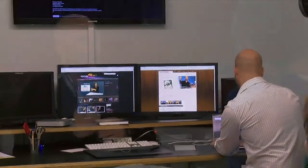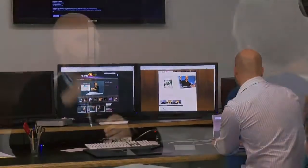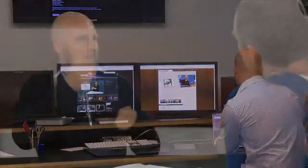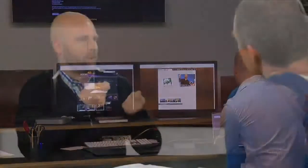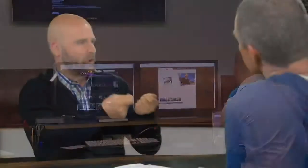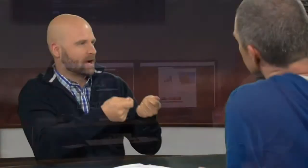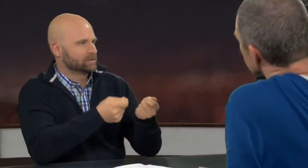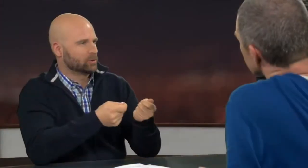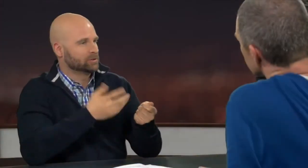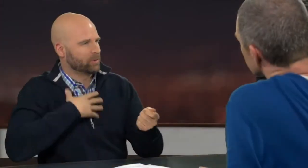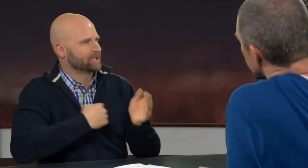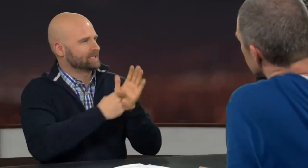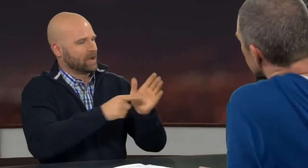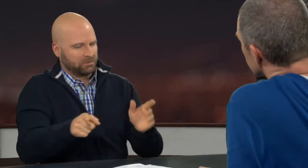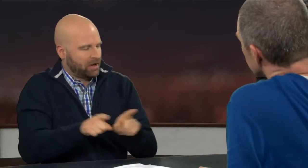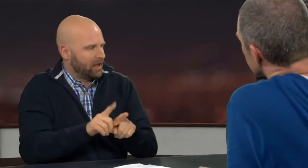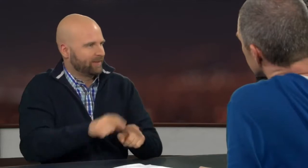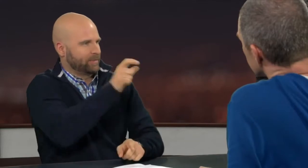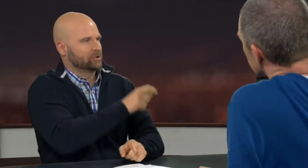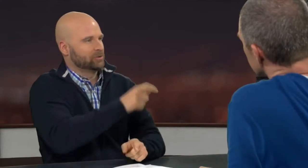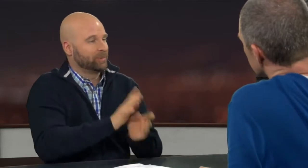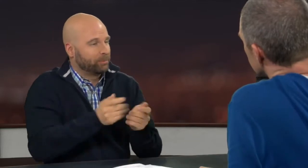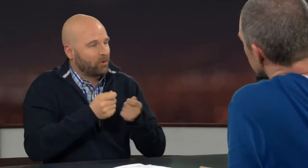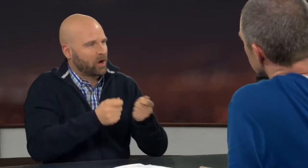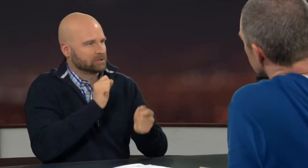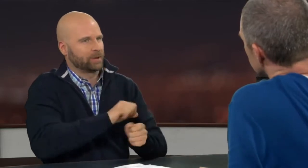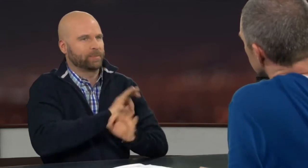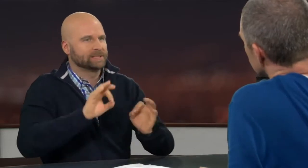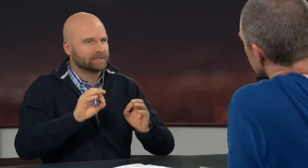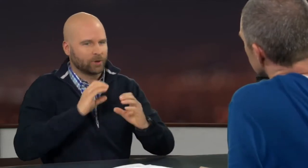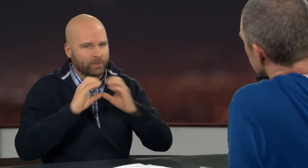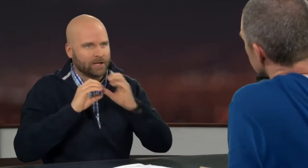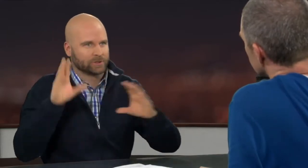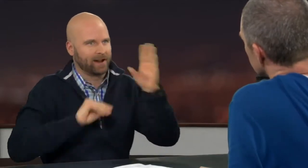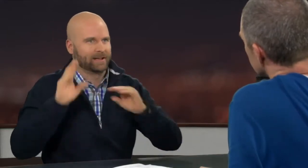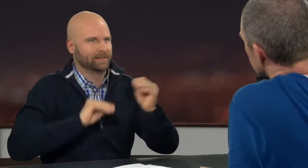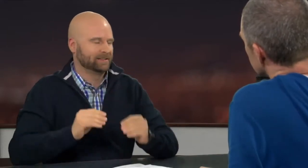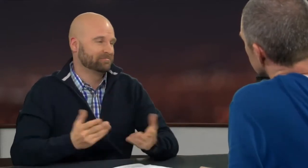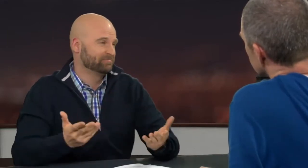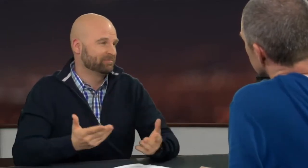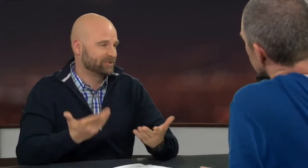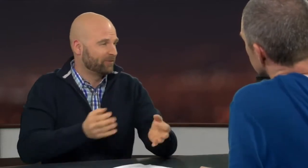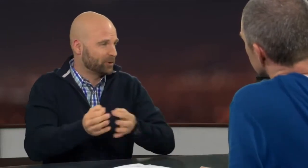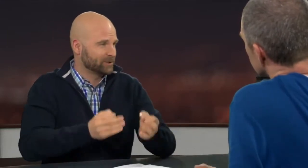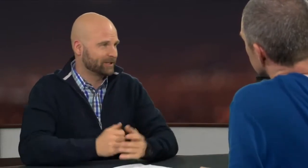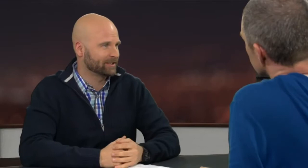Dem aus vielleicht Provokationen. Aufgrund von dem kann man auch sehr viel lernen, auch in der Kommunikation. Und ich glaube, genau dort wird